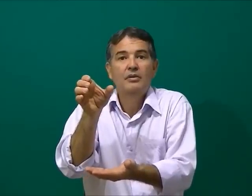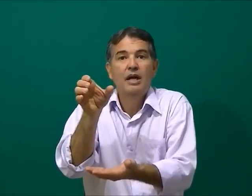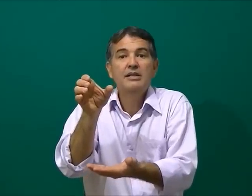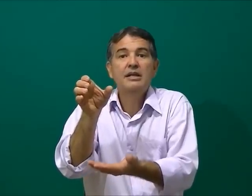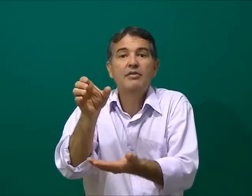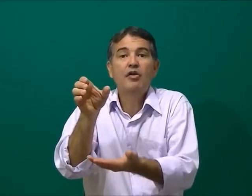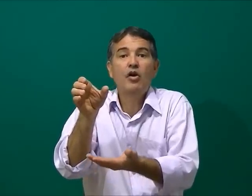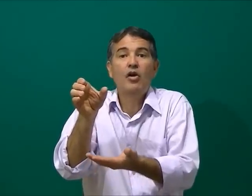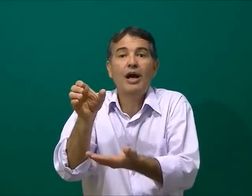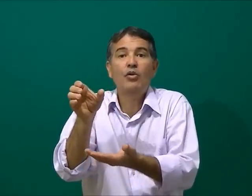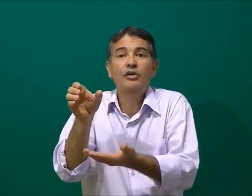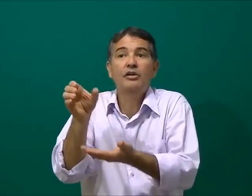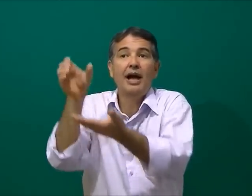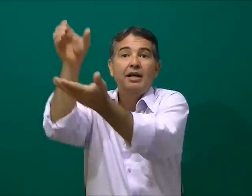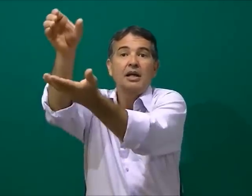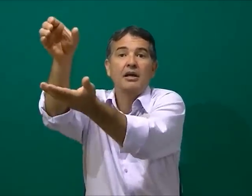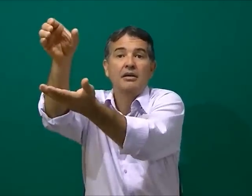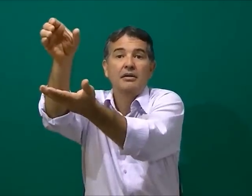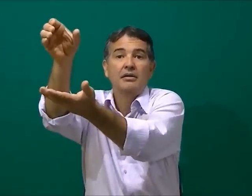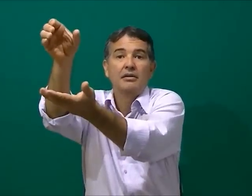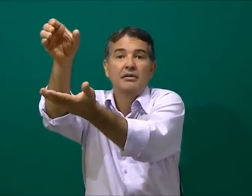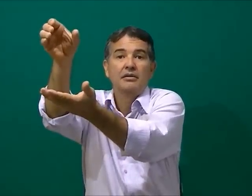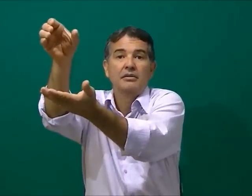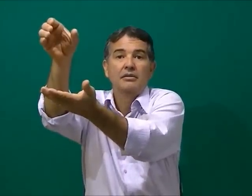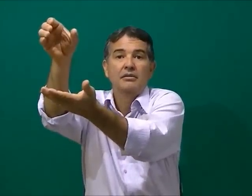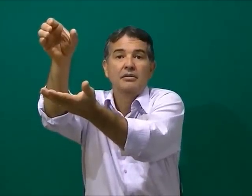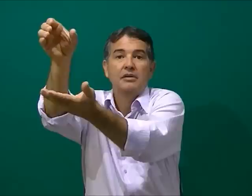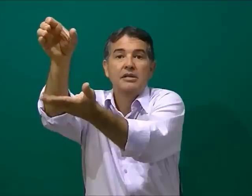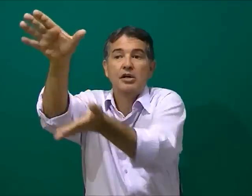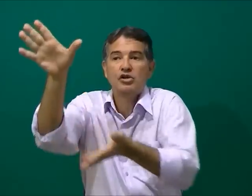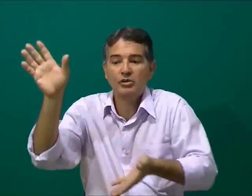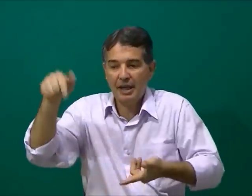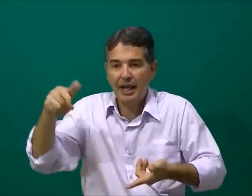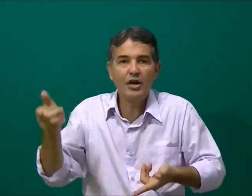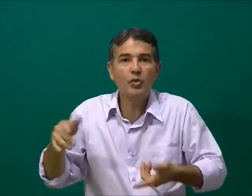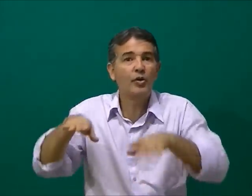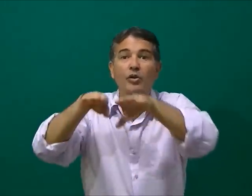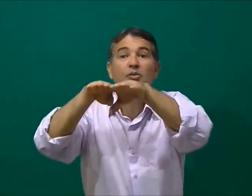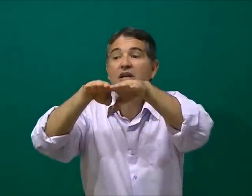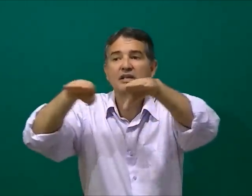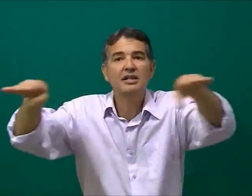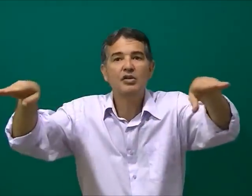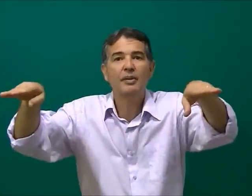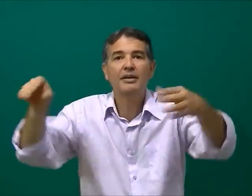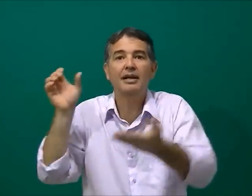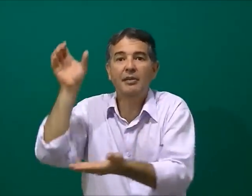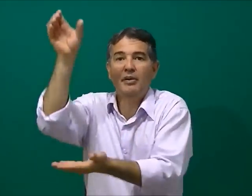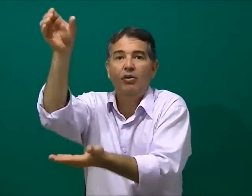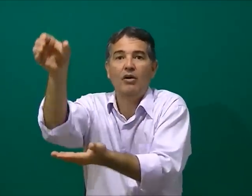Esse livro eu vou colocar onde? Aqui. E se eu soltar, caiu, porque eu não disse que tinha uma prateleira para